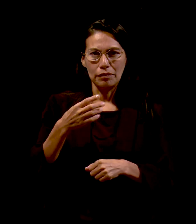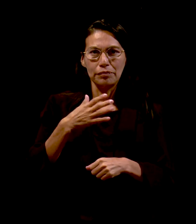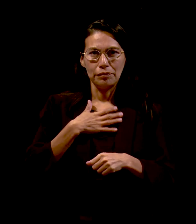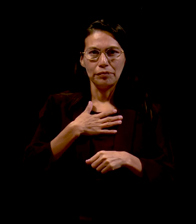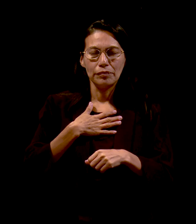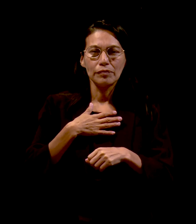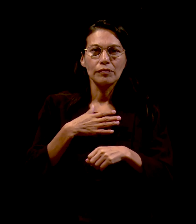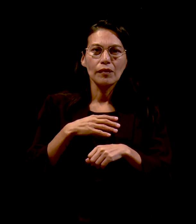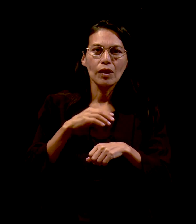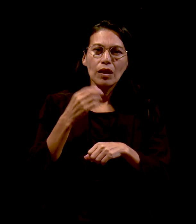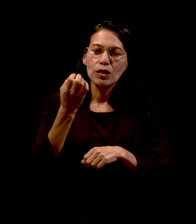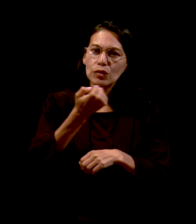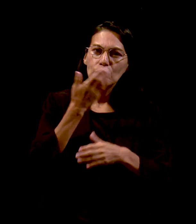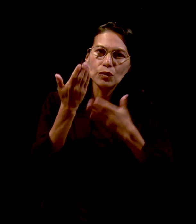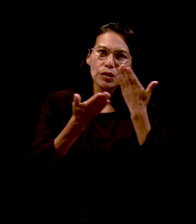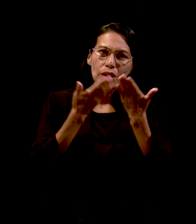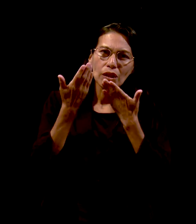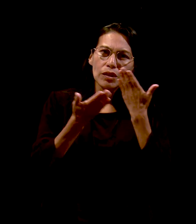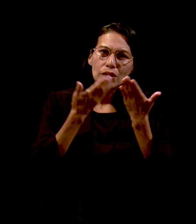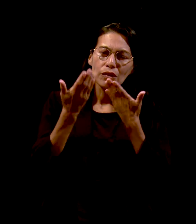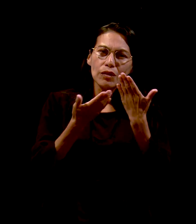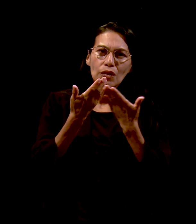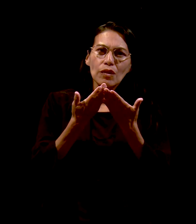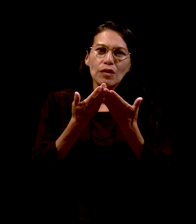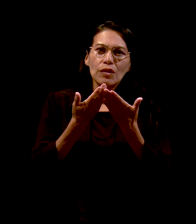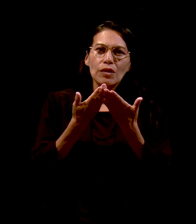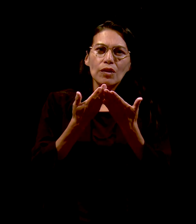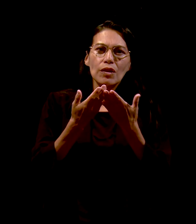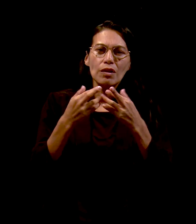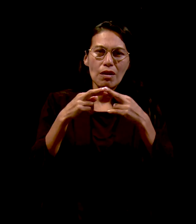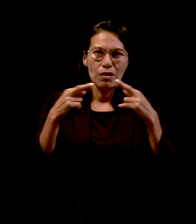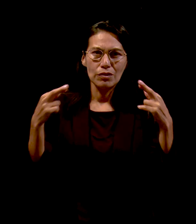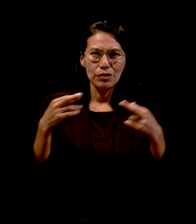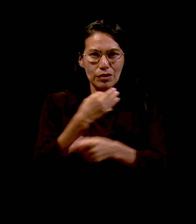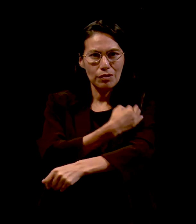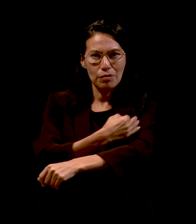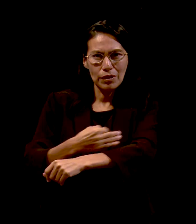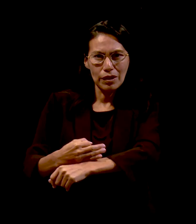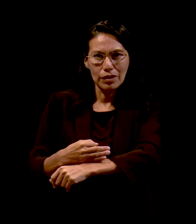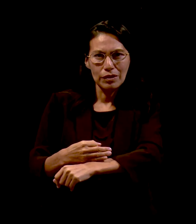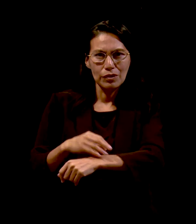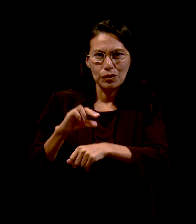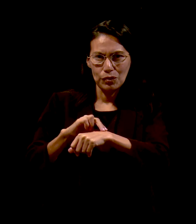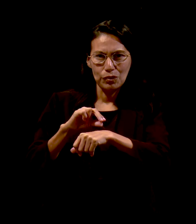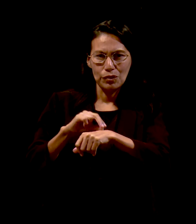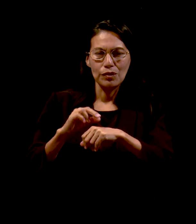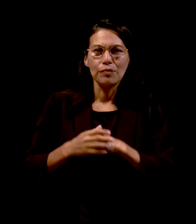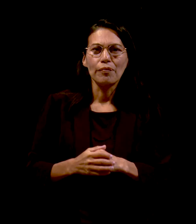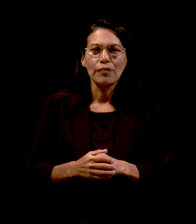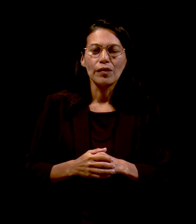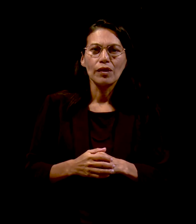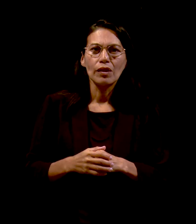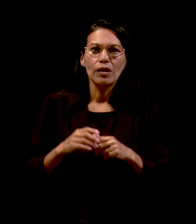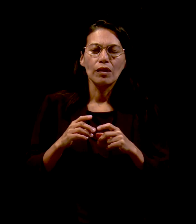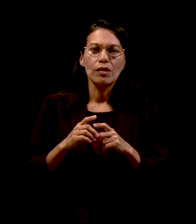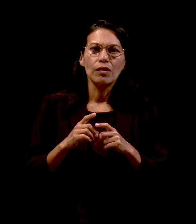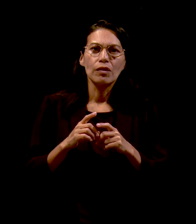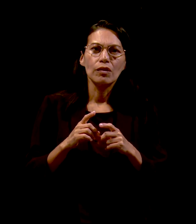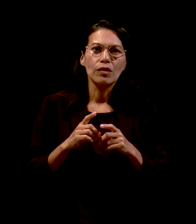yo estoy estudiando el doctorado en relaciones familiares aquí en la universidad de montemorelos y tengo una